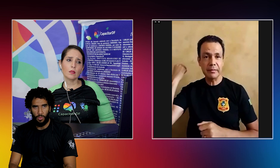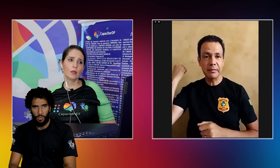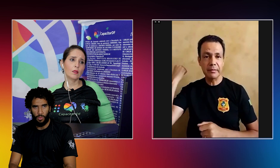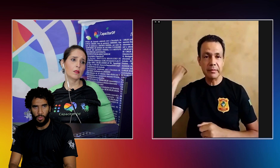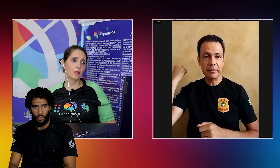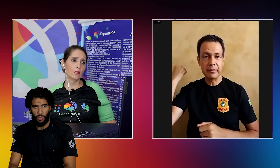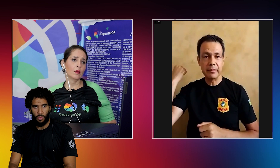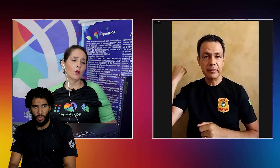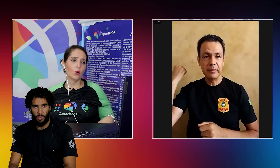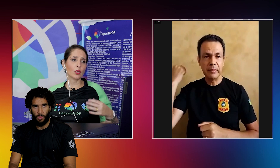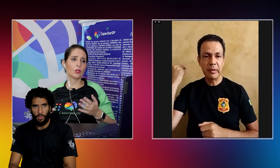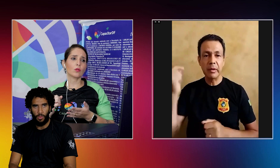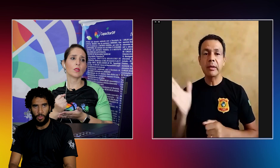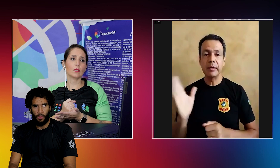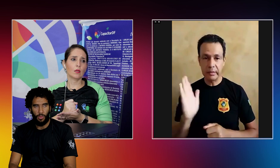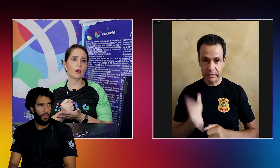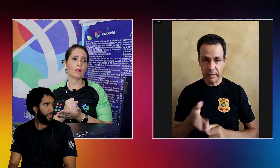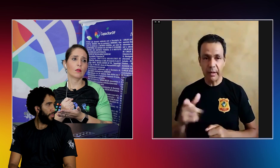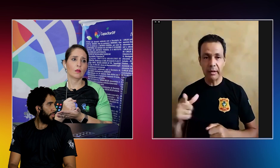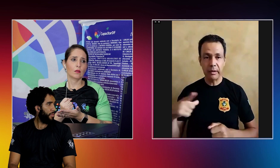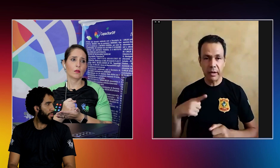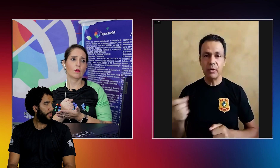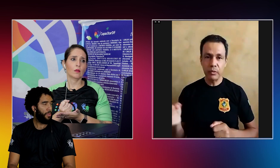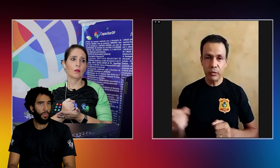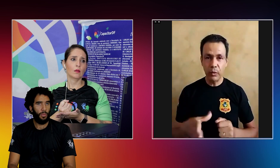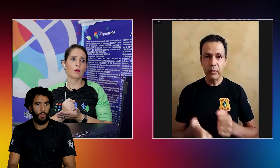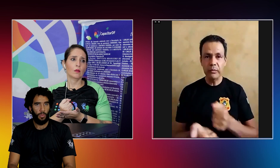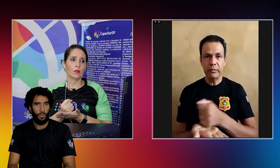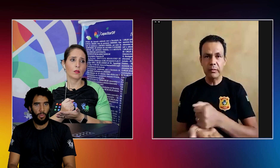Ah, sim. Hoje a gente usa esse aqui.